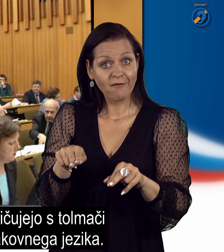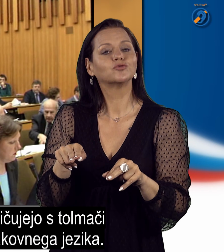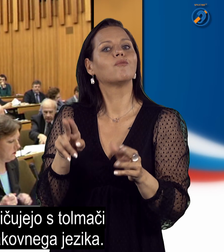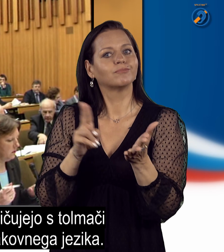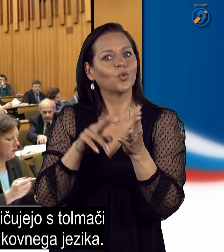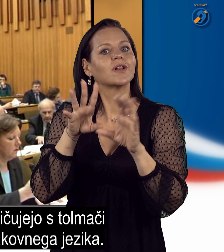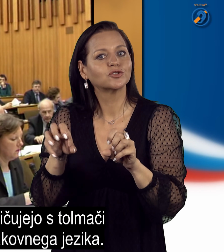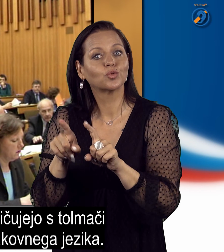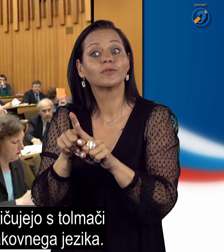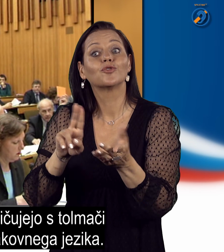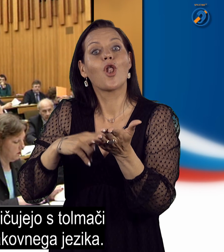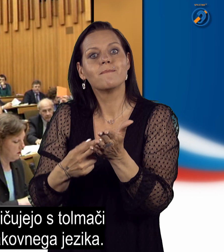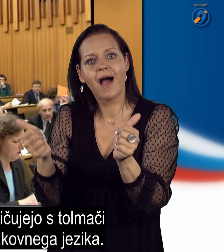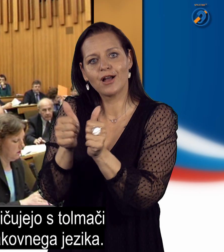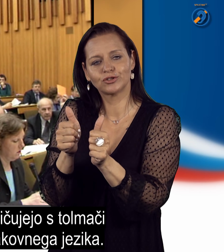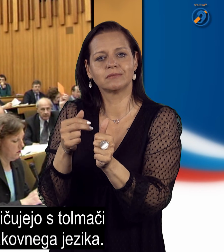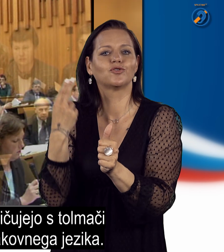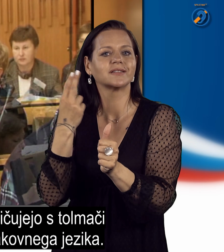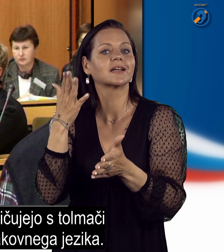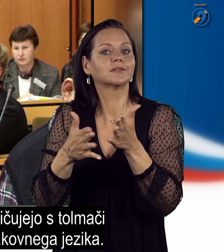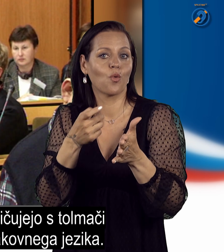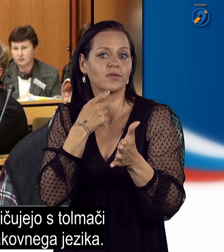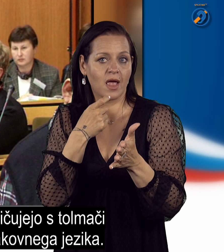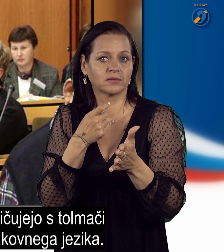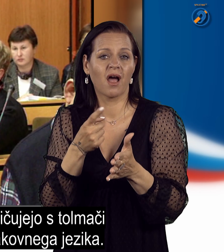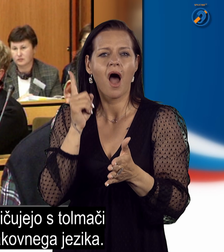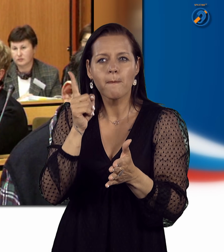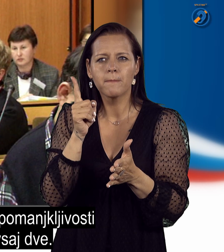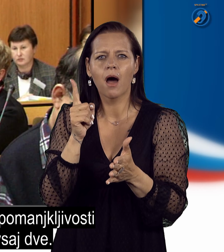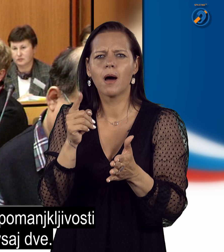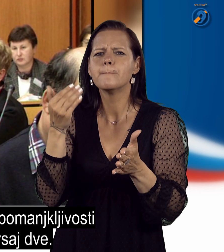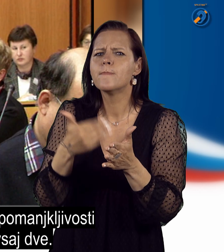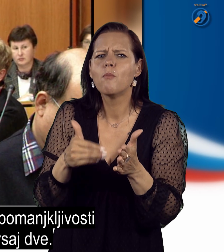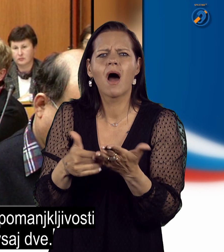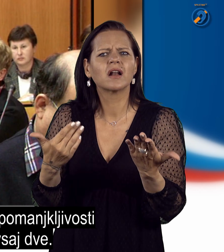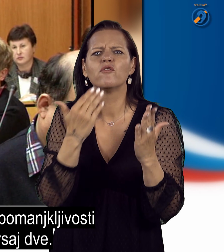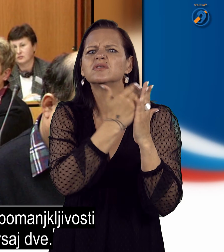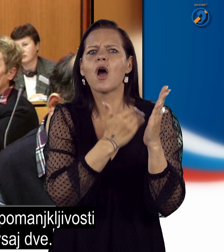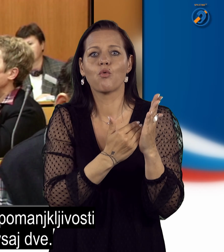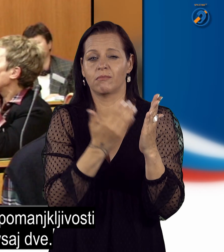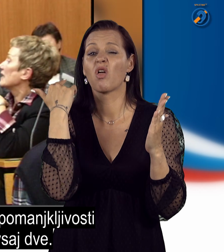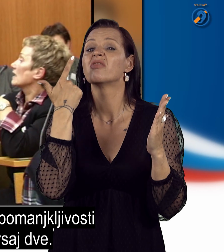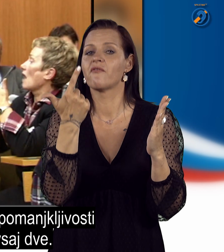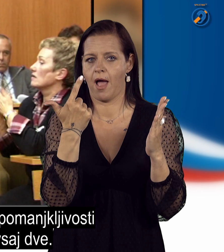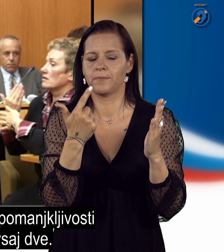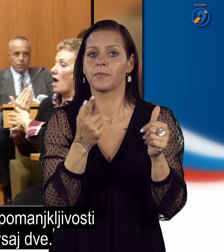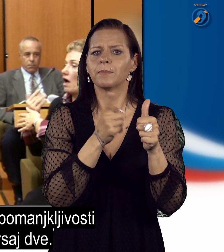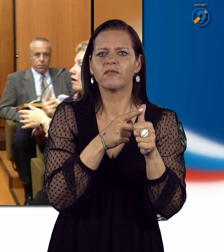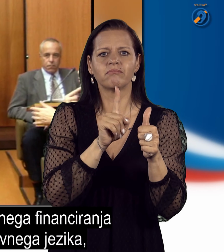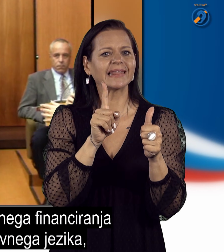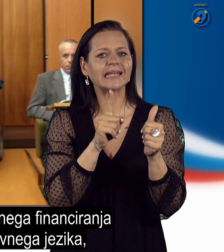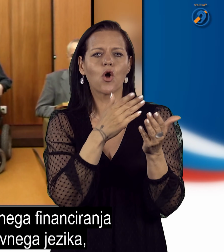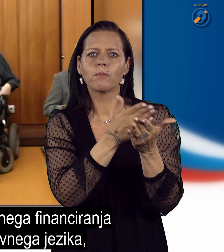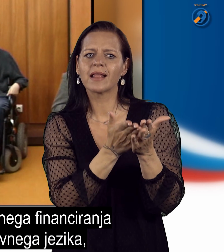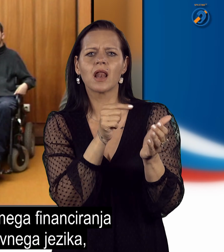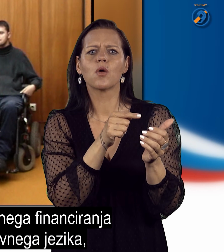To pravico uresničujejo s tolmači slovenskega znakovnega jezika. Vendar sta bili pomanjkljivosti zakona vsaj dve.